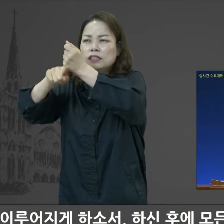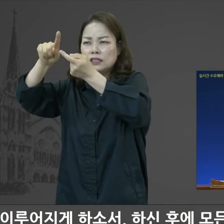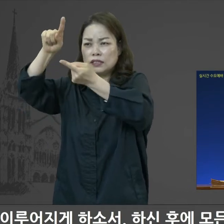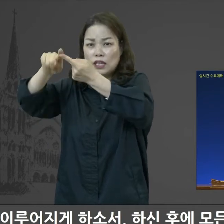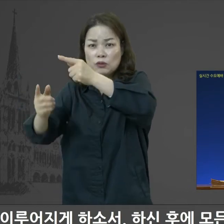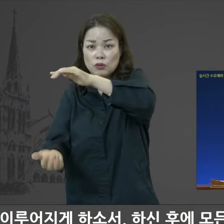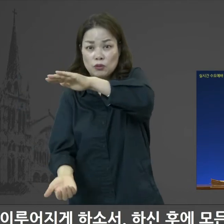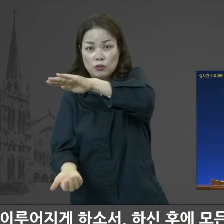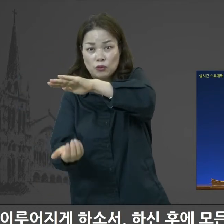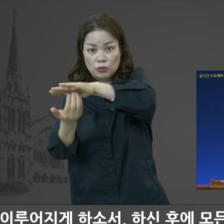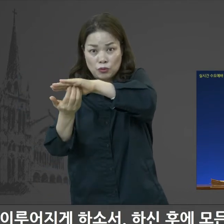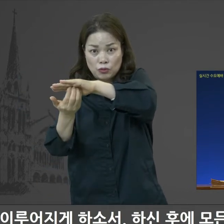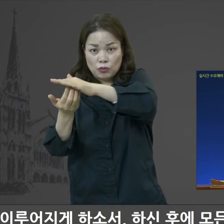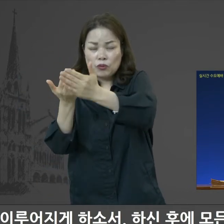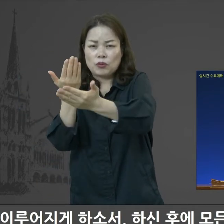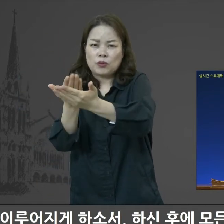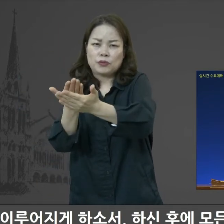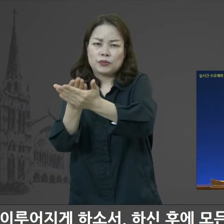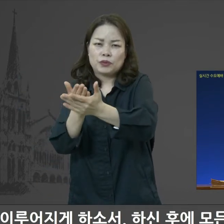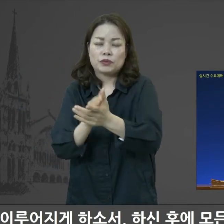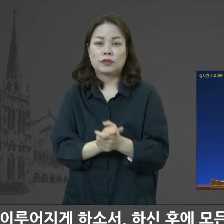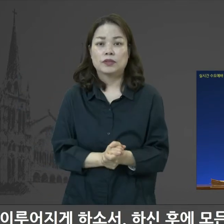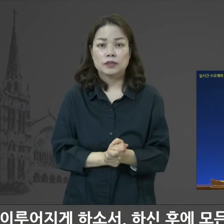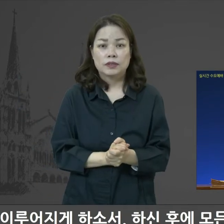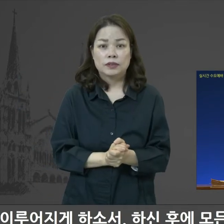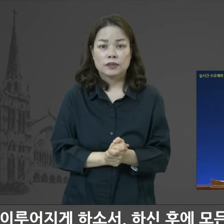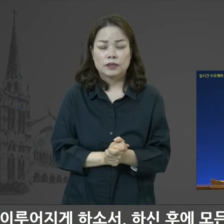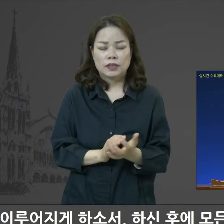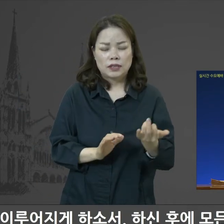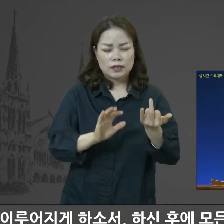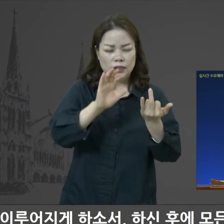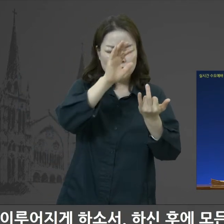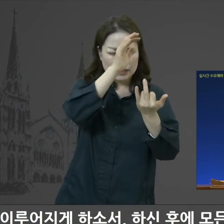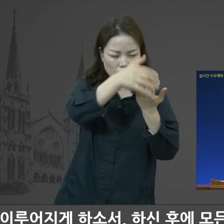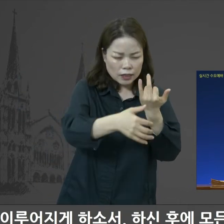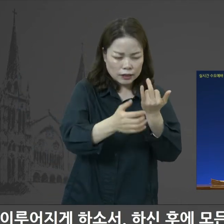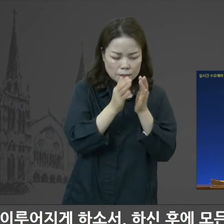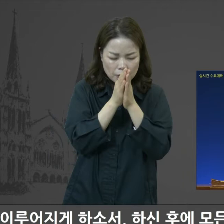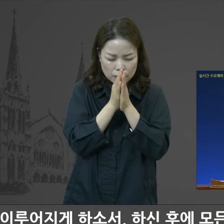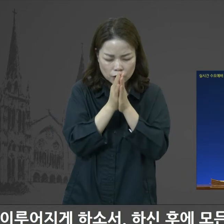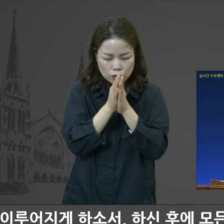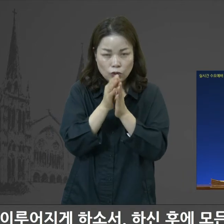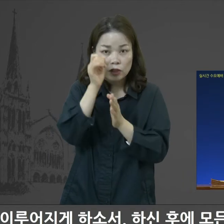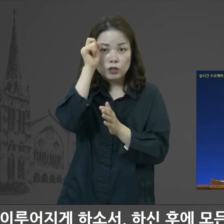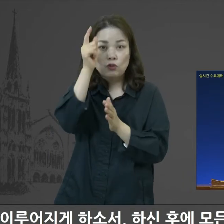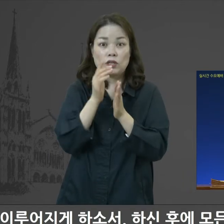이루어지게 하옵소서. 이것이 겟세마네 기도의 위대한 거예요.